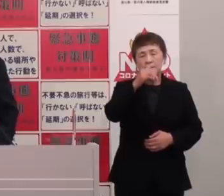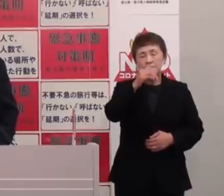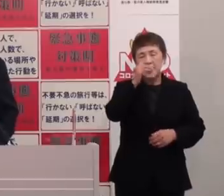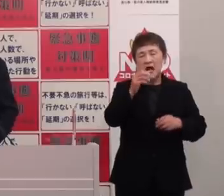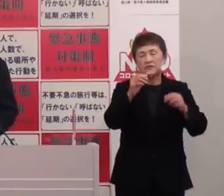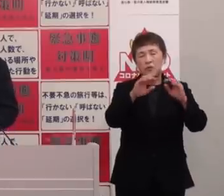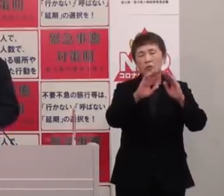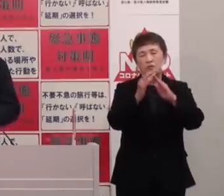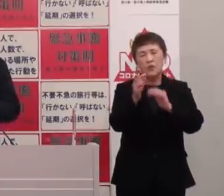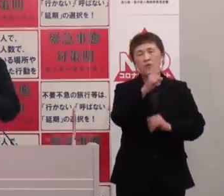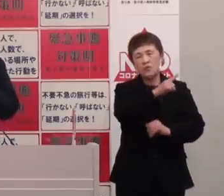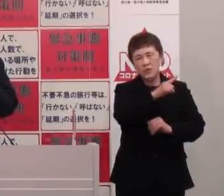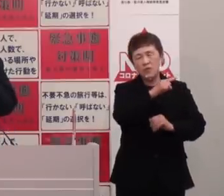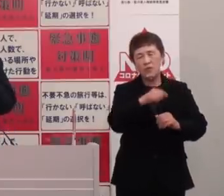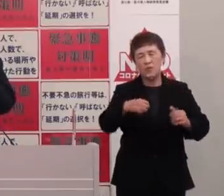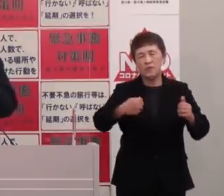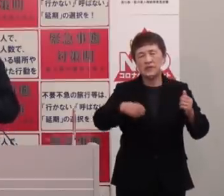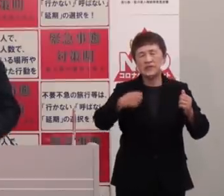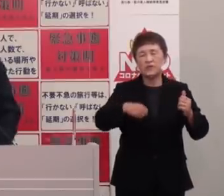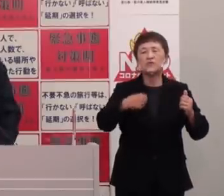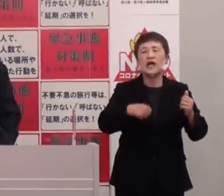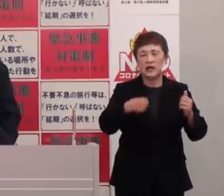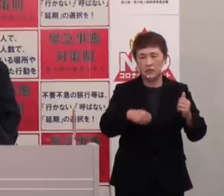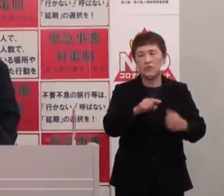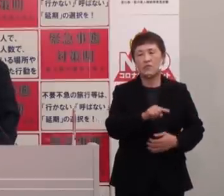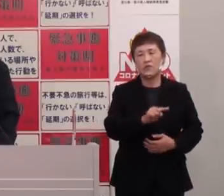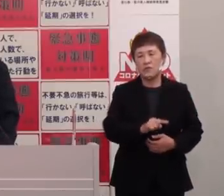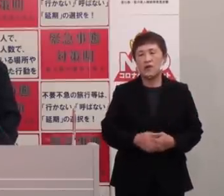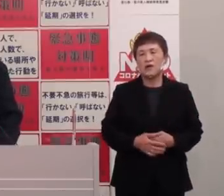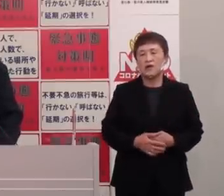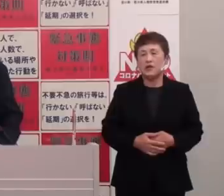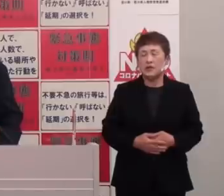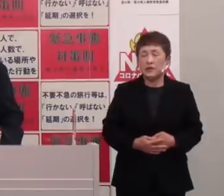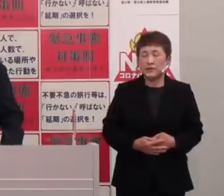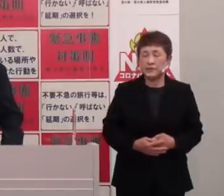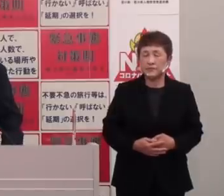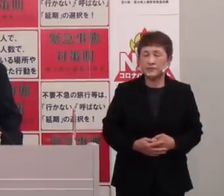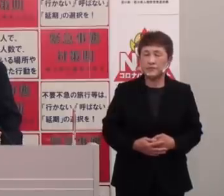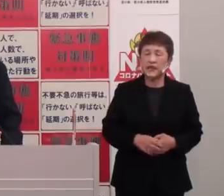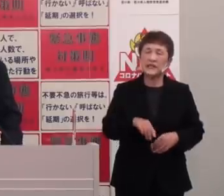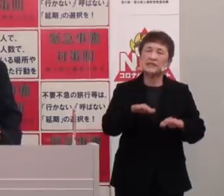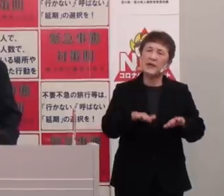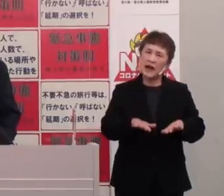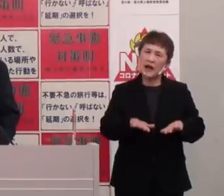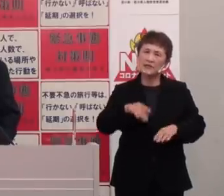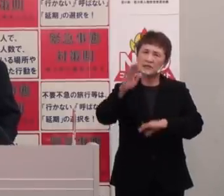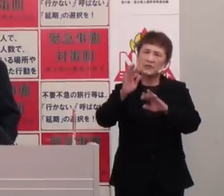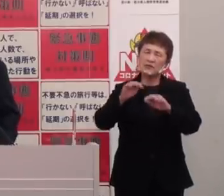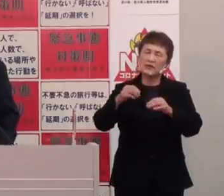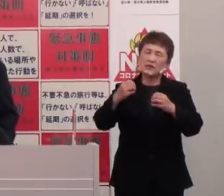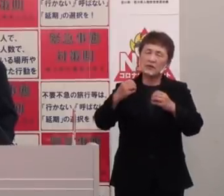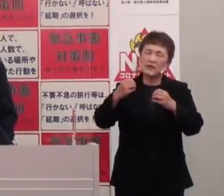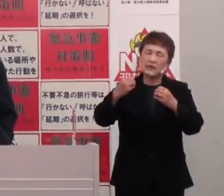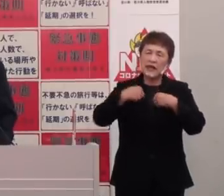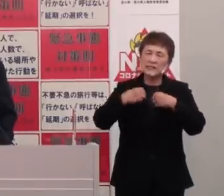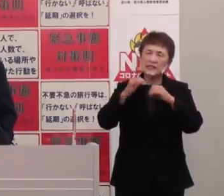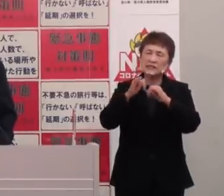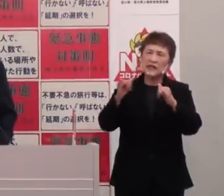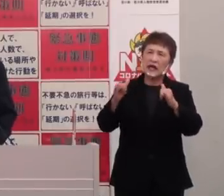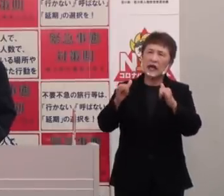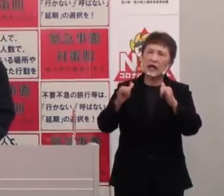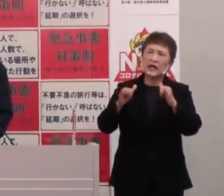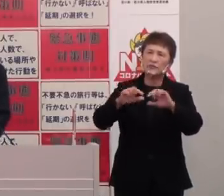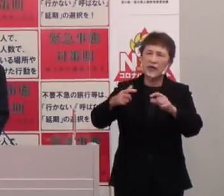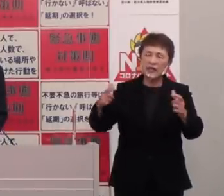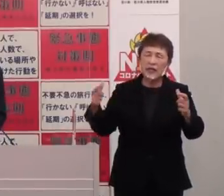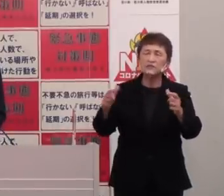あ、日々このなんていうんですかね、状況が毎日続いている中で、状況がちょっと日々、ね、感染が収まらない状況が